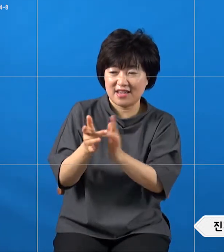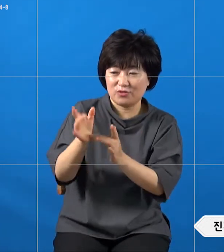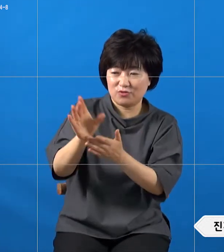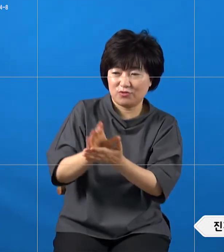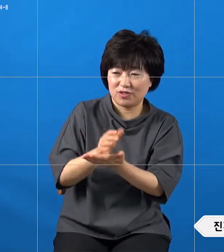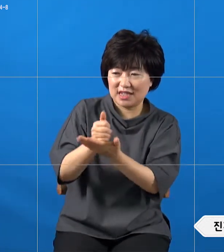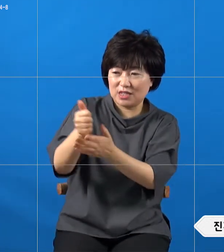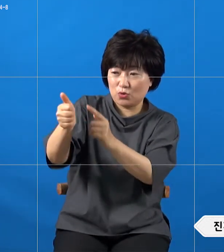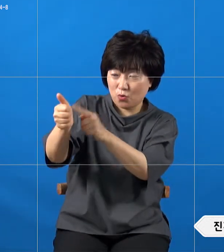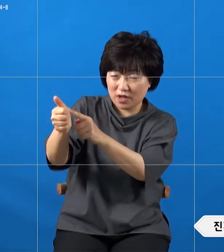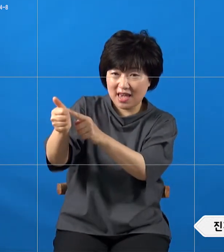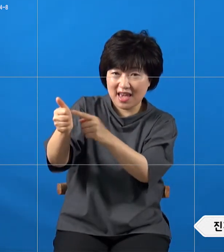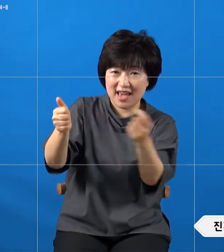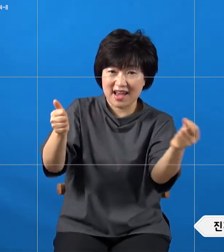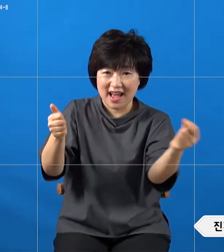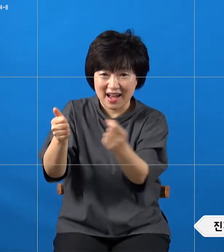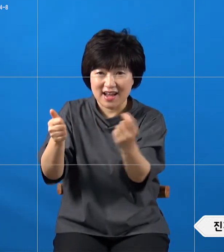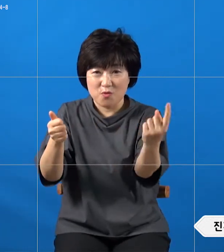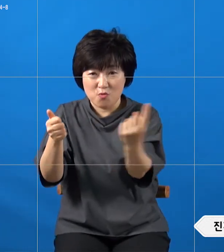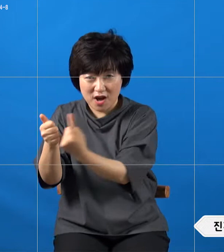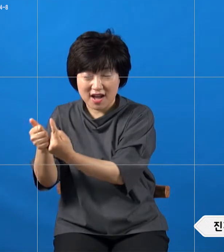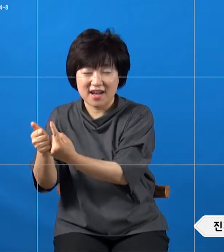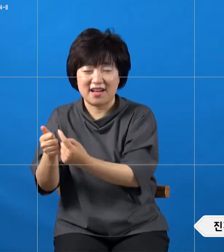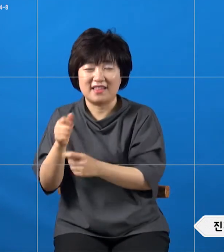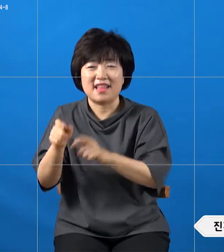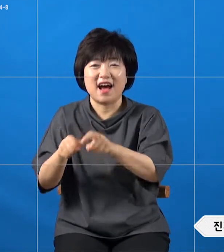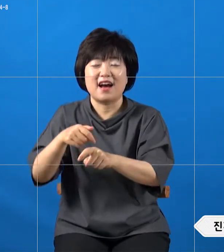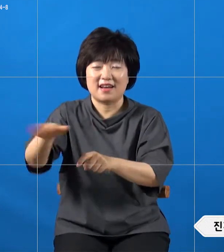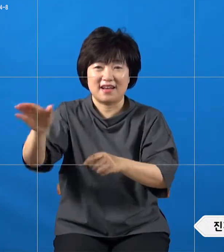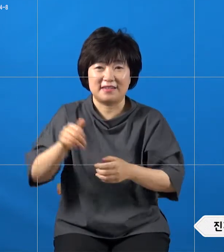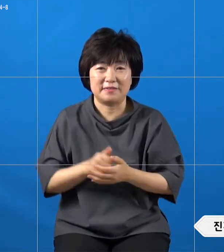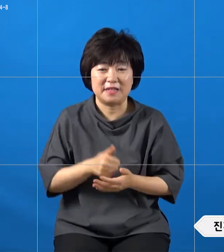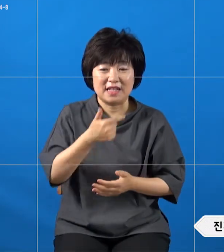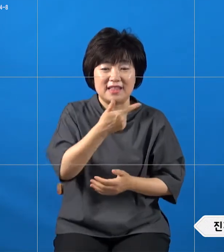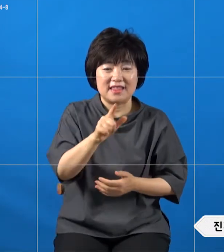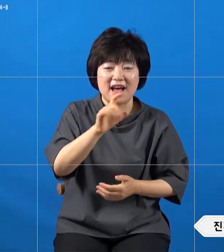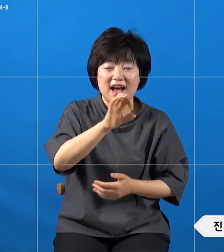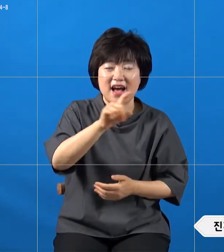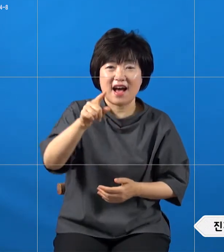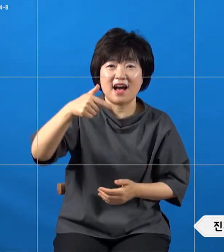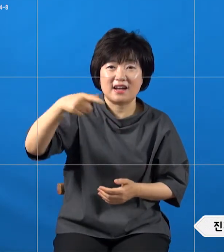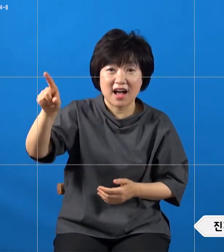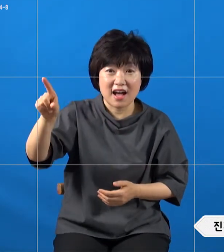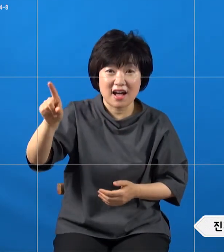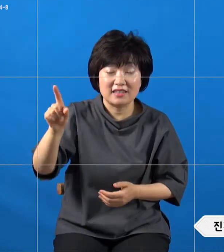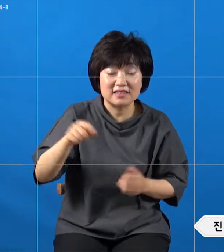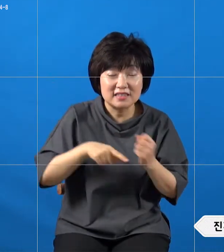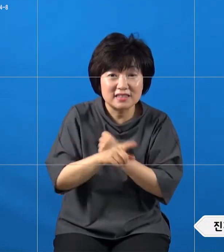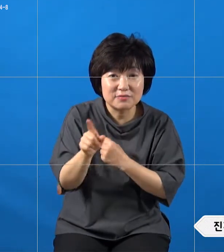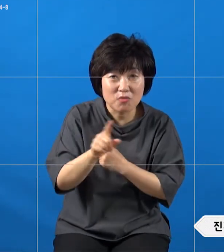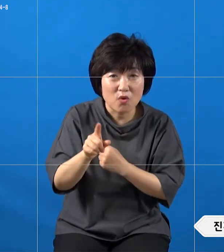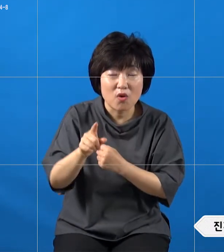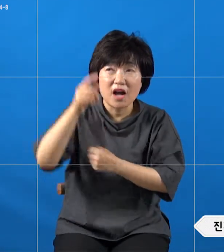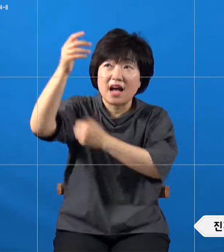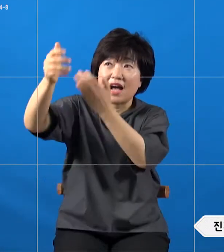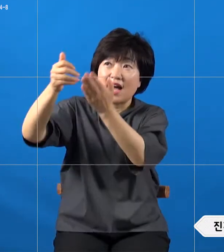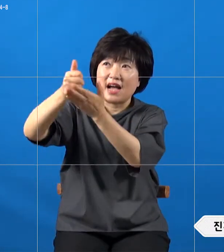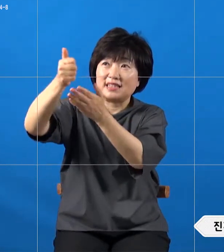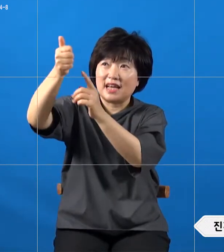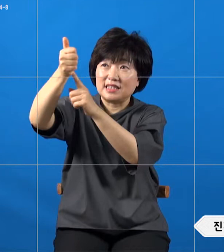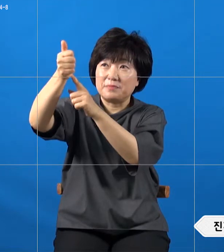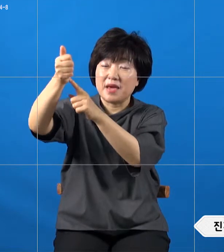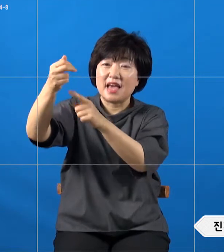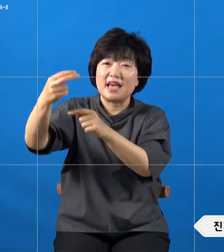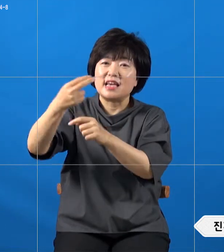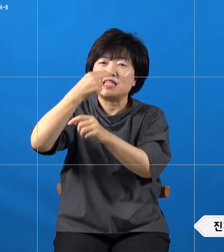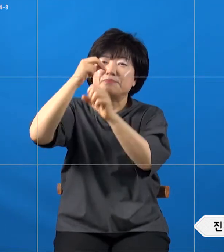예수께 나아와야 합니다. 이 나아온다는 헬라어 단어는 하나님의 임재하심 가운데 가까이